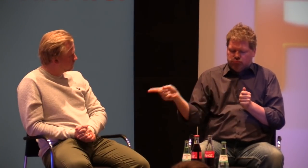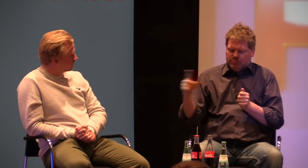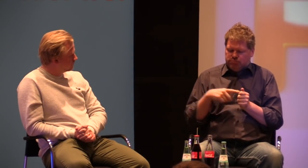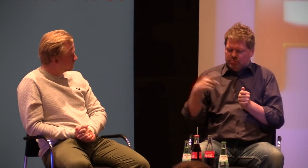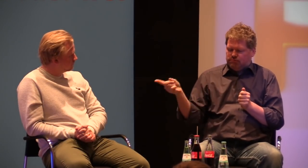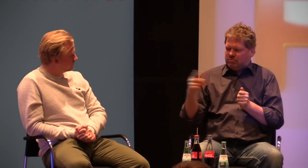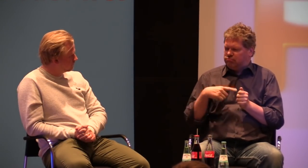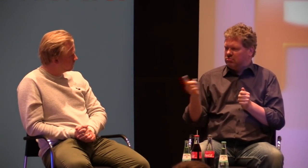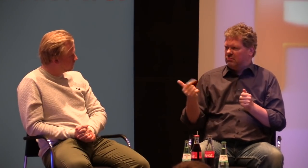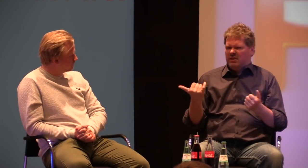da sitzt jetzt jemand